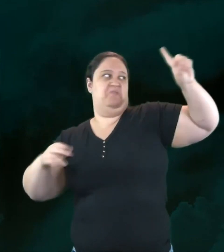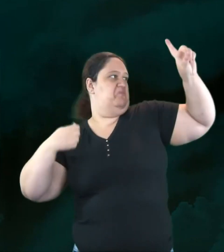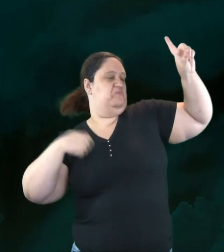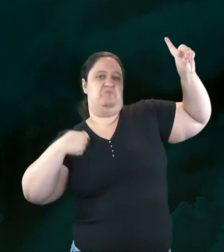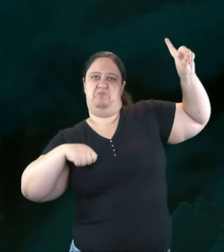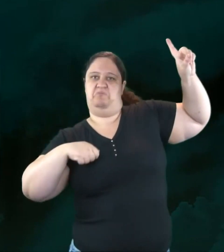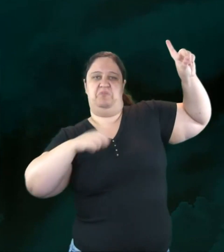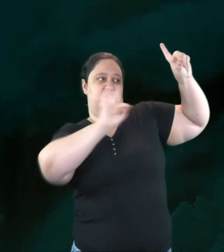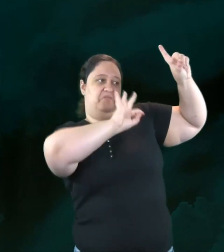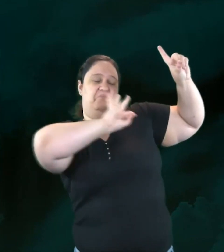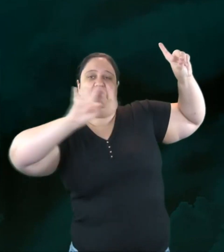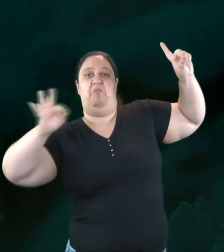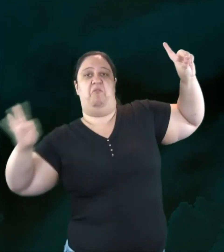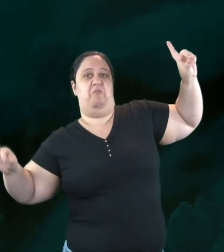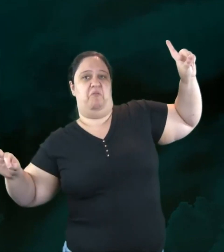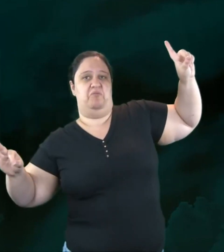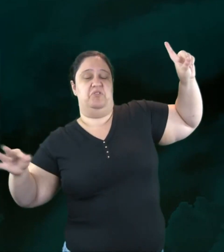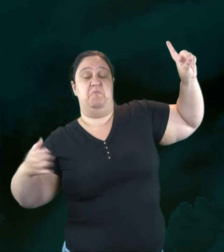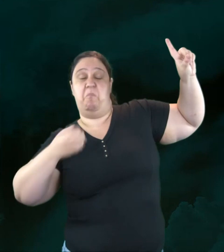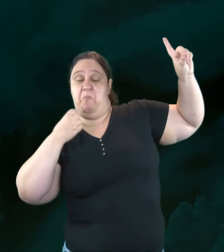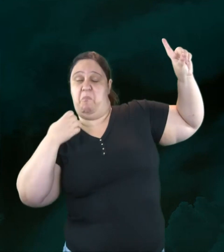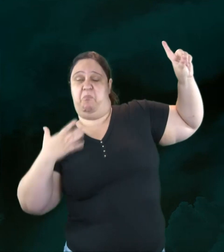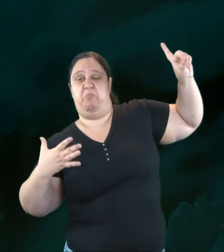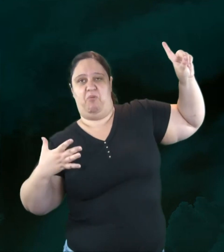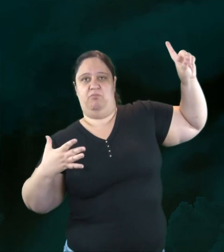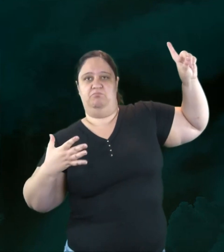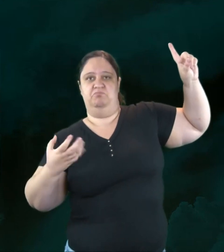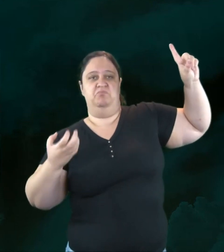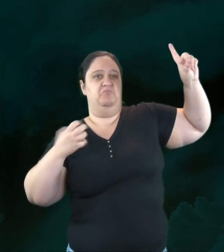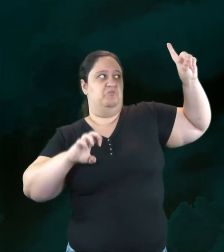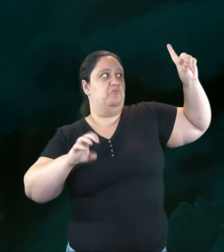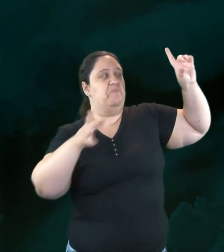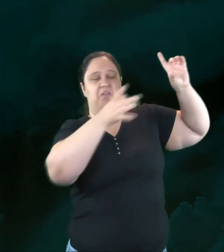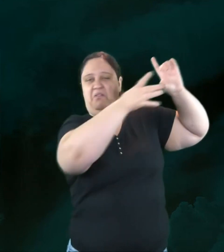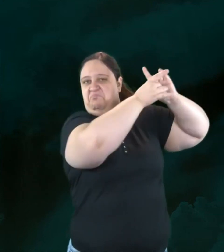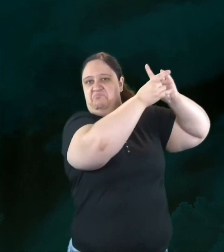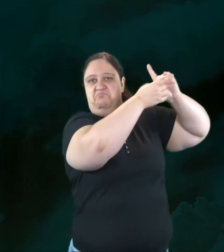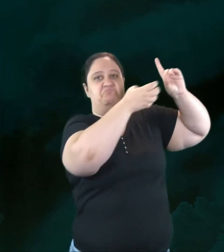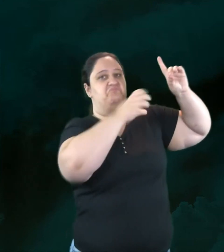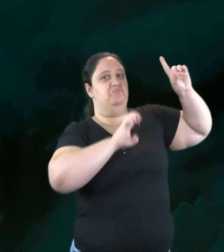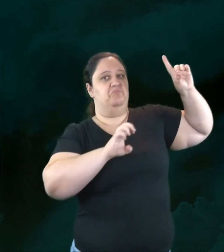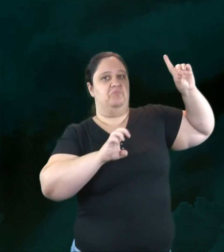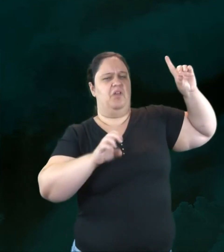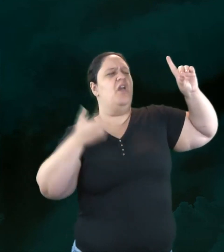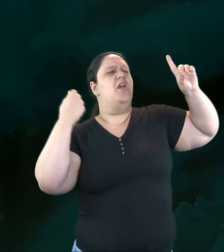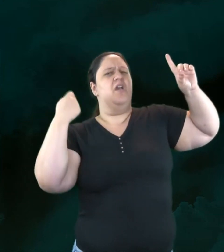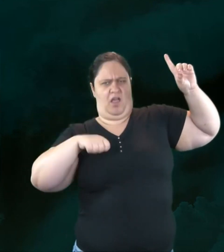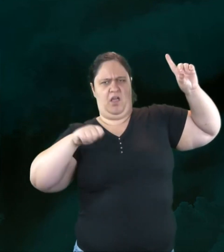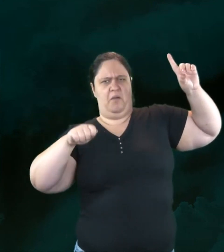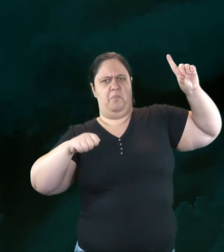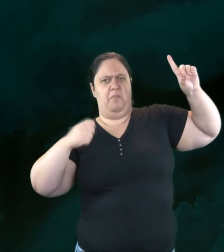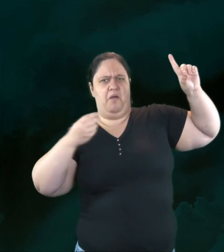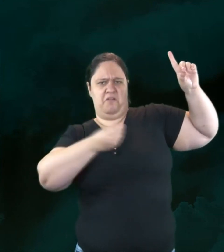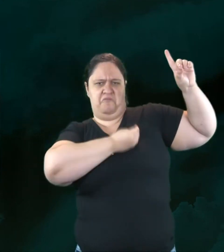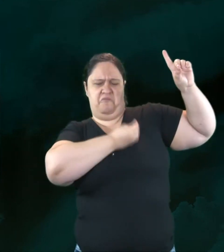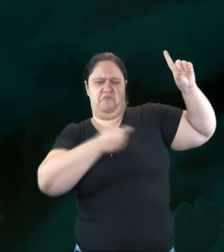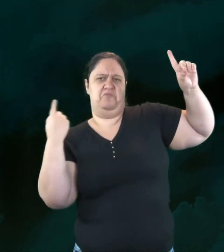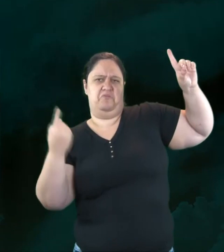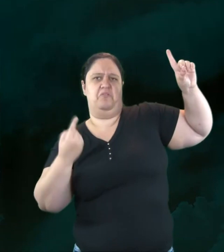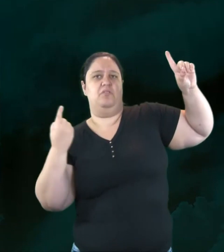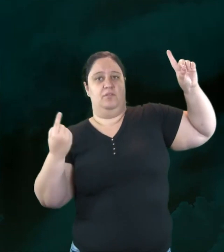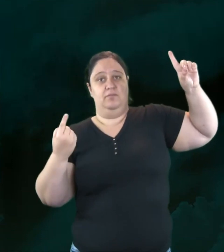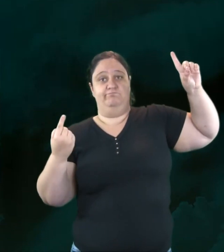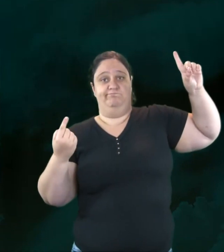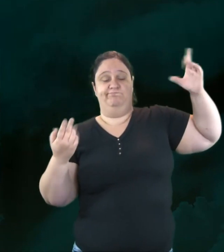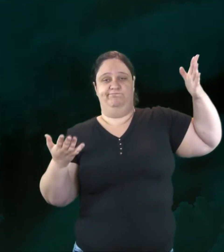se desconectar totalmente de Deus, o homem sozinho consegue sobreviver. Isso aí era, né, a